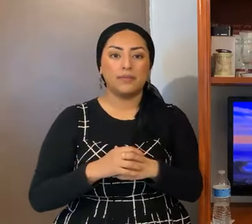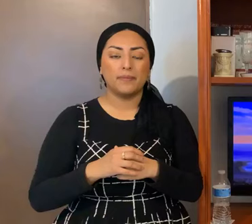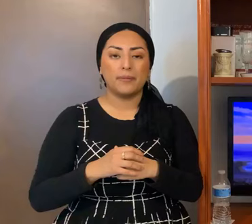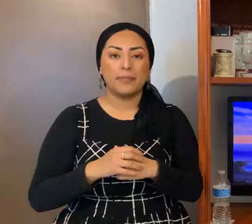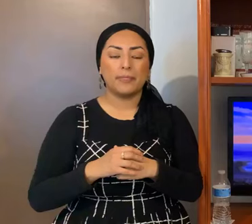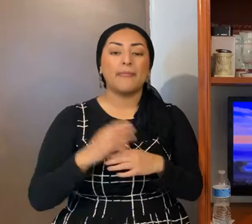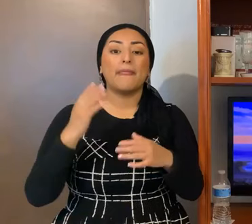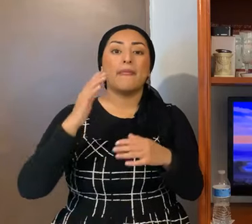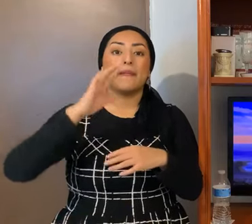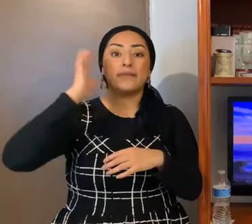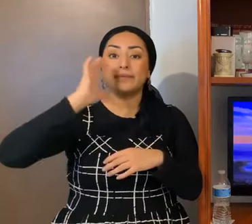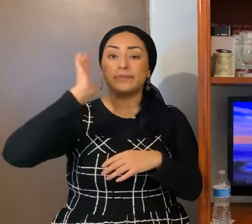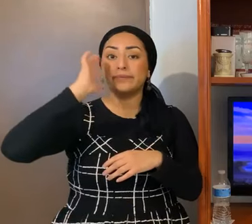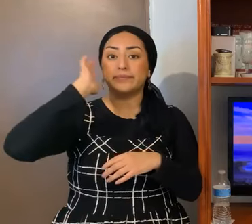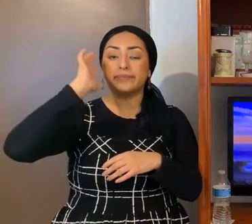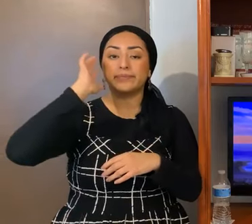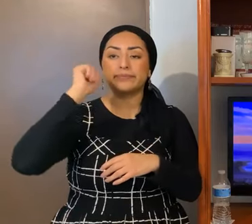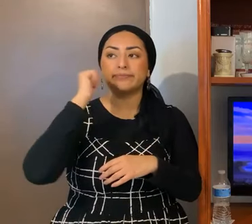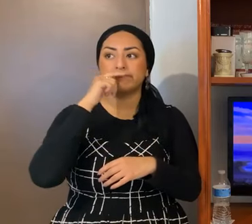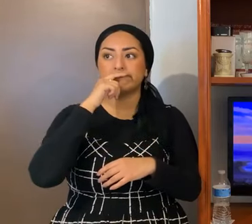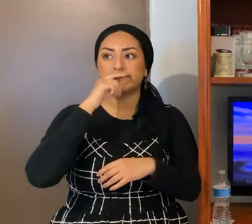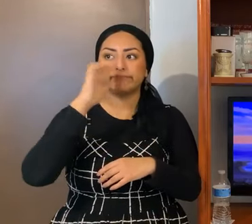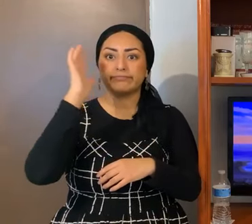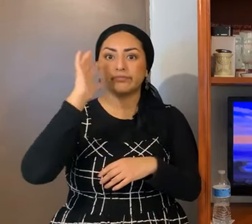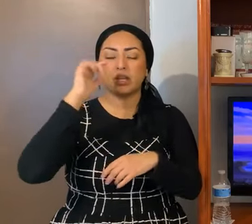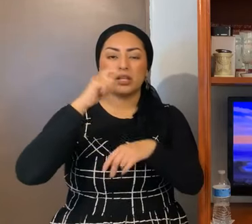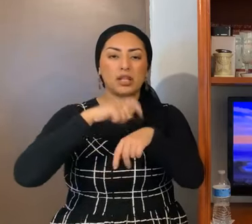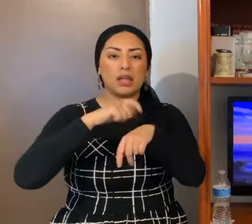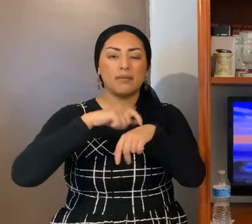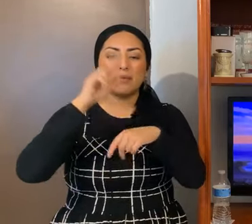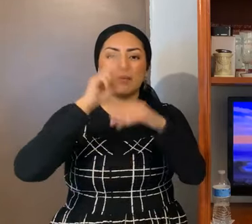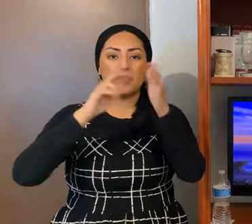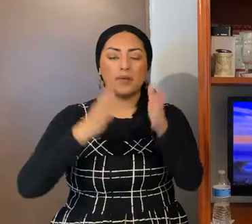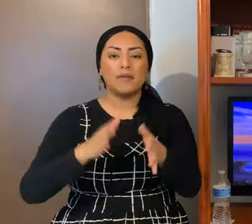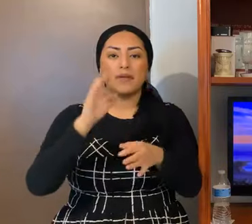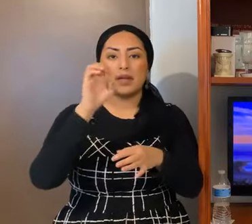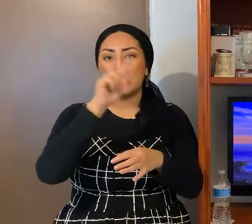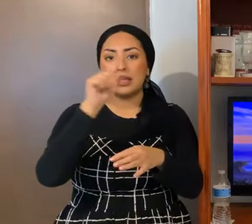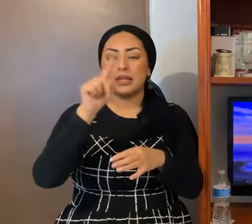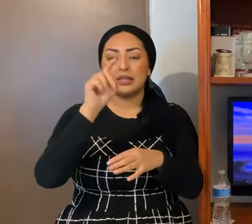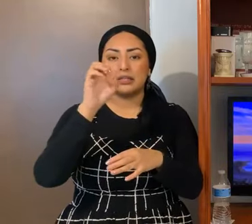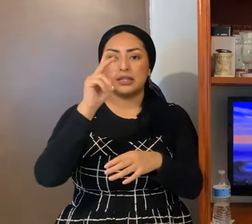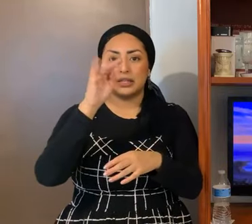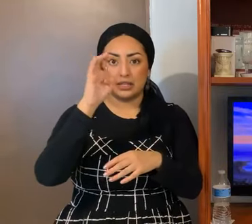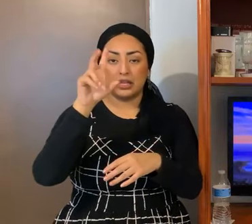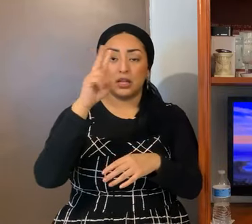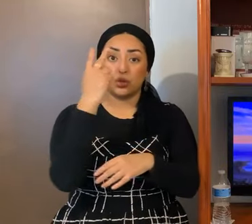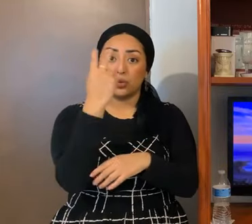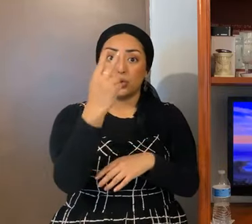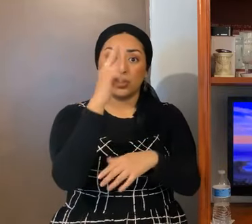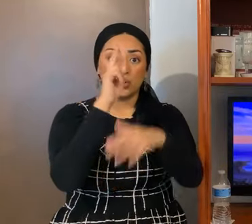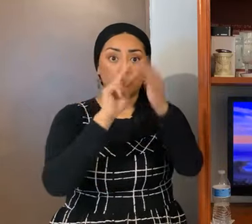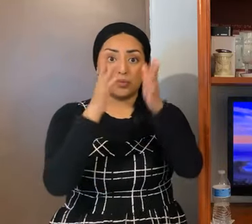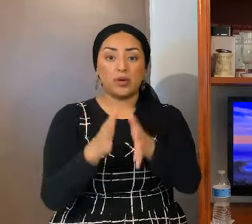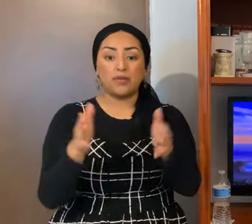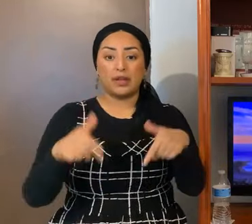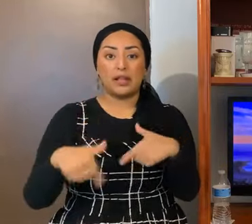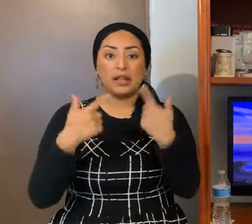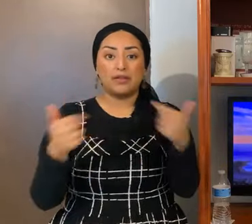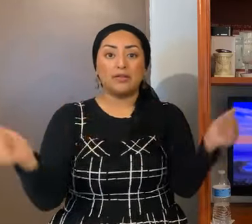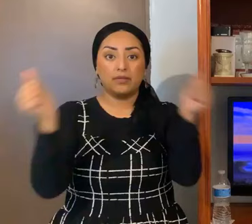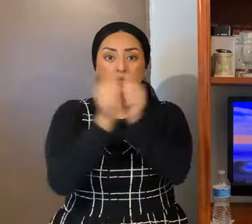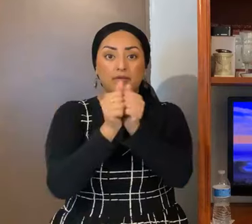En aquel tiempo, estamos hablando del tiempo del profeta Ezequiel, estuvieron dos profetas y fueron